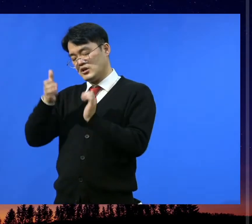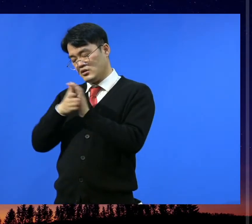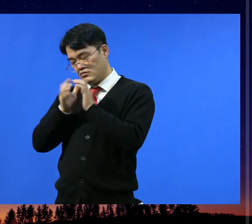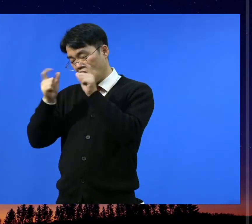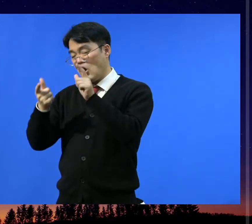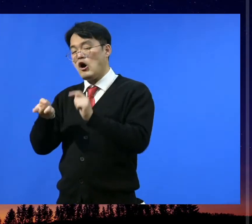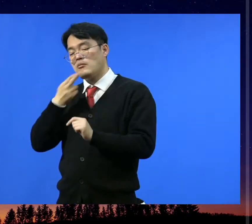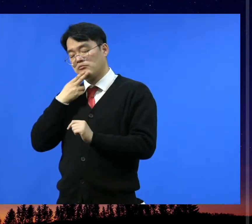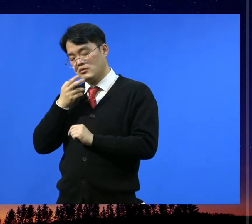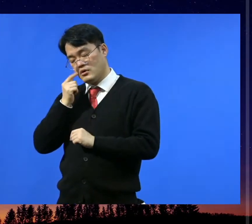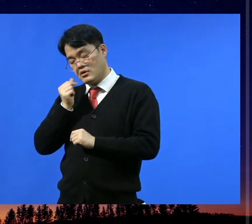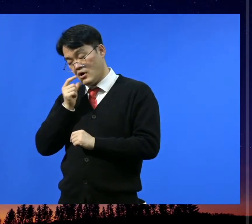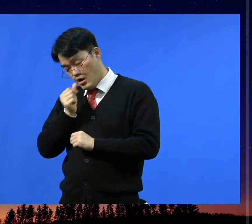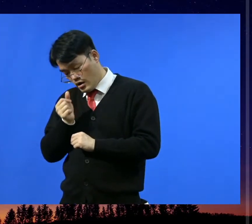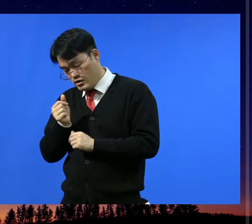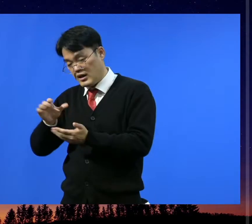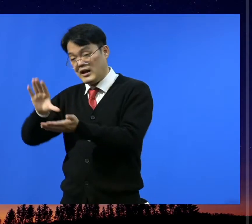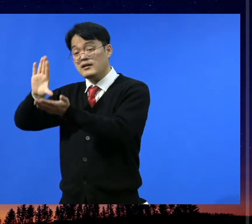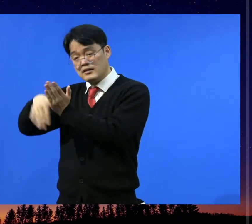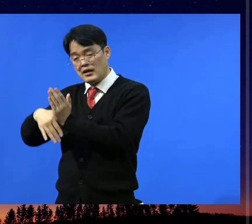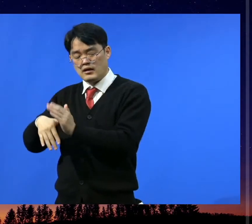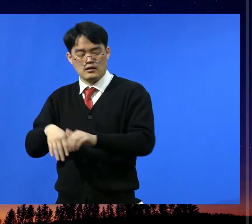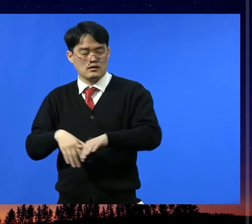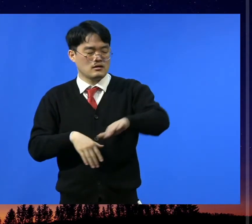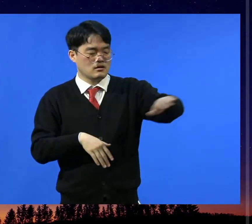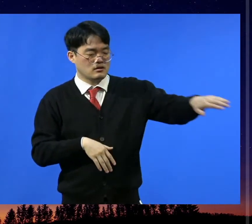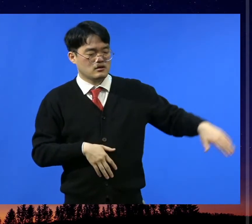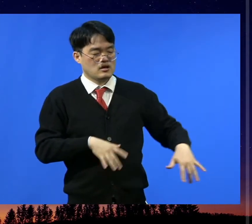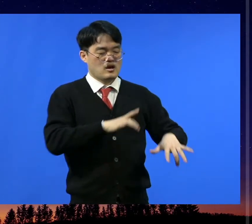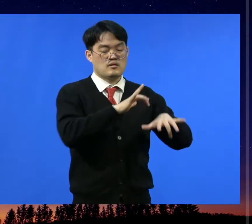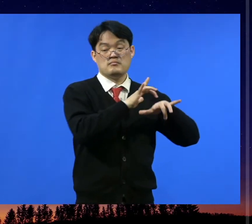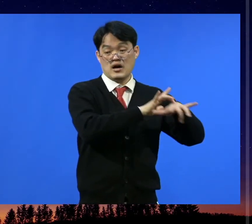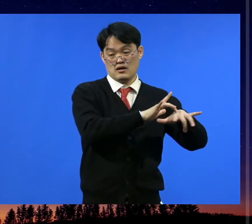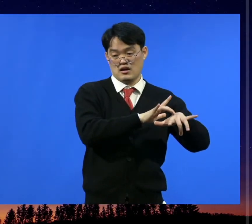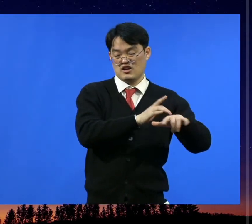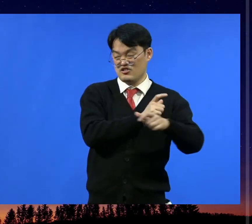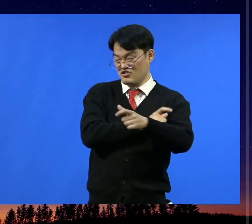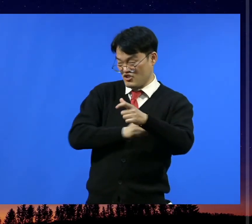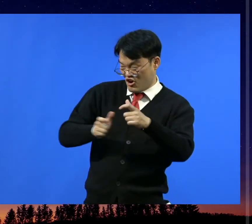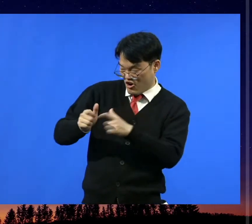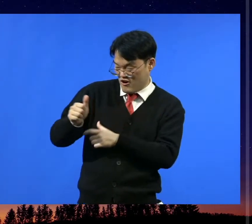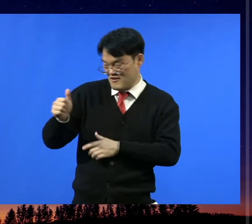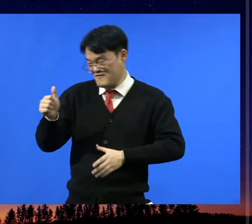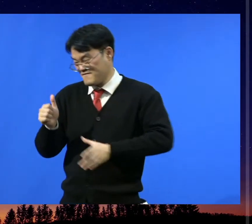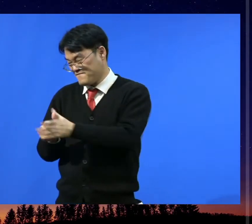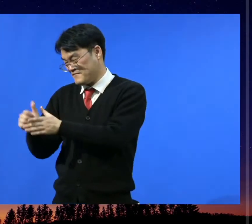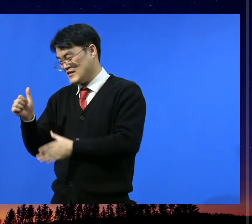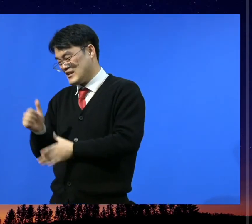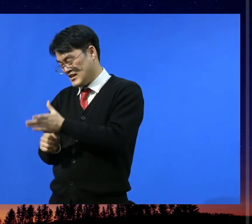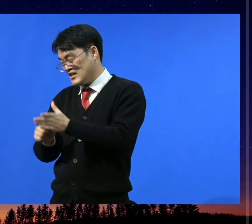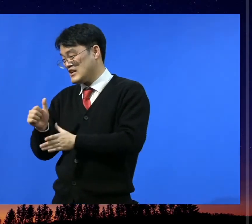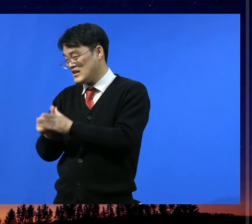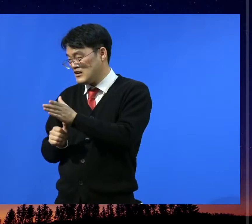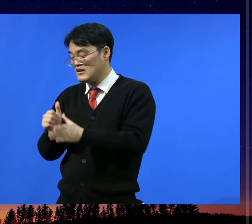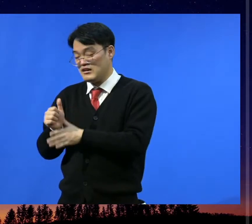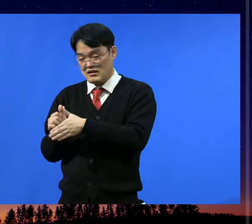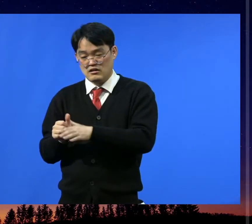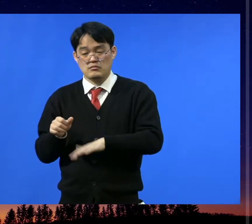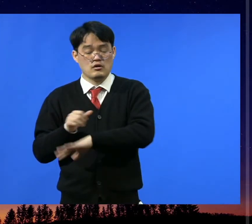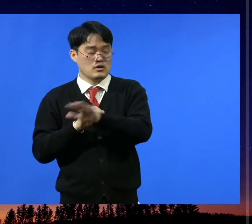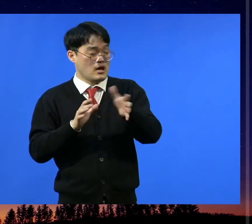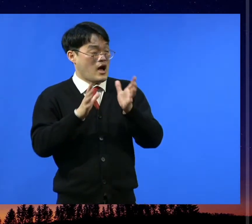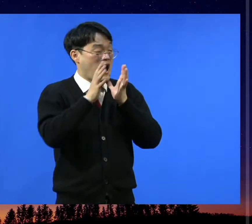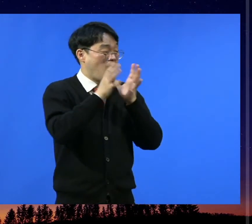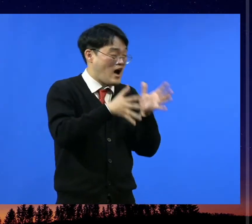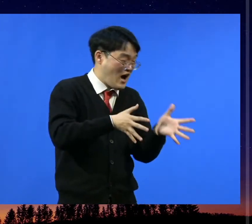않는 그때에 마귀는 달려드는 거예요. 이미 시험 안에 들어가 있는 거예요. 여러분, 시험에 넘어져 있는 사람들